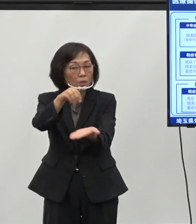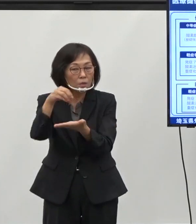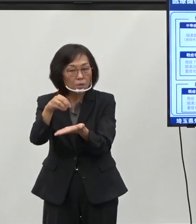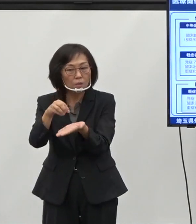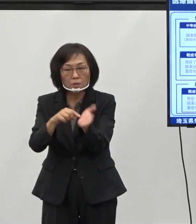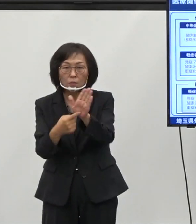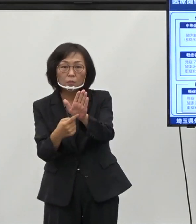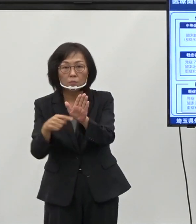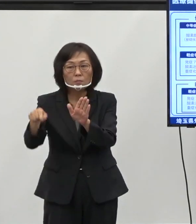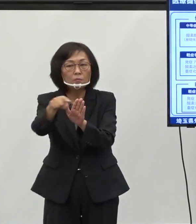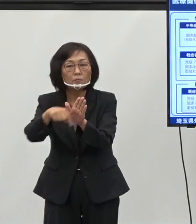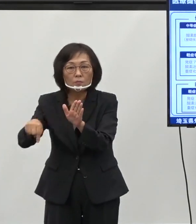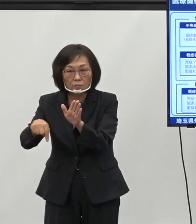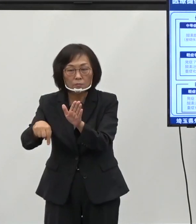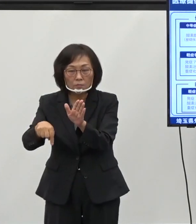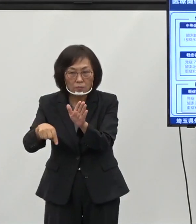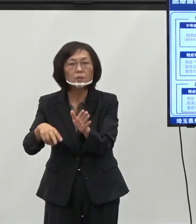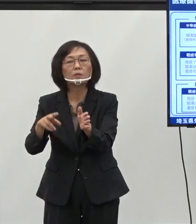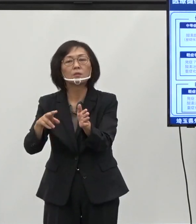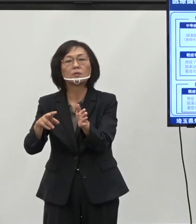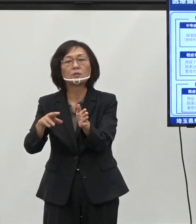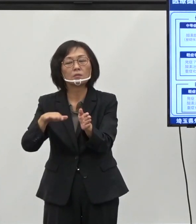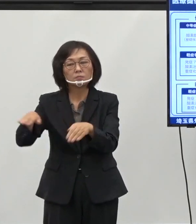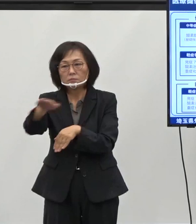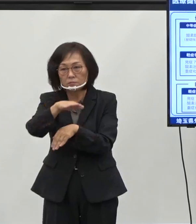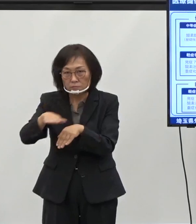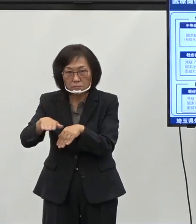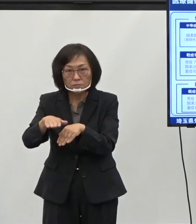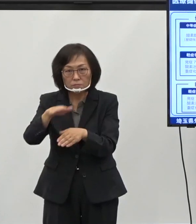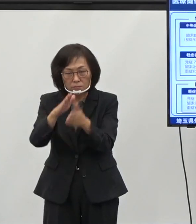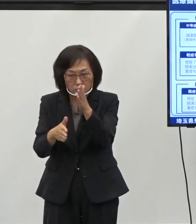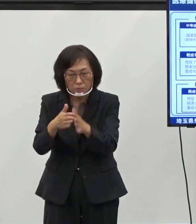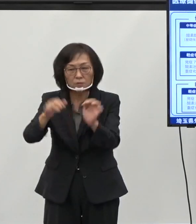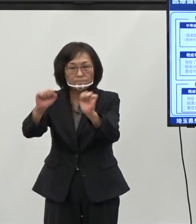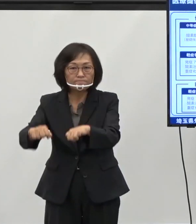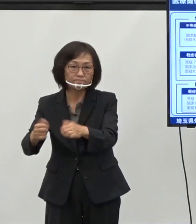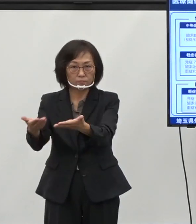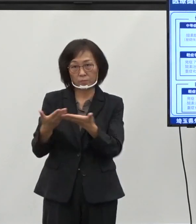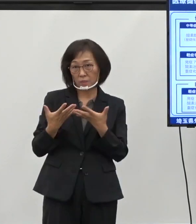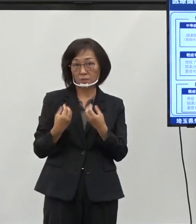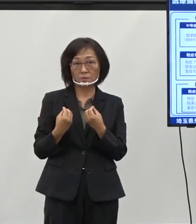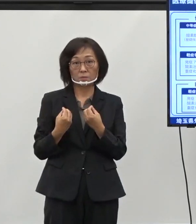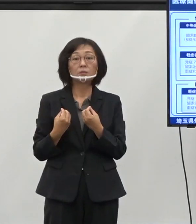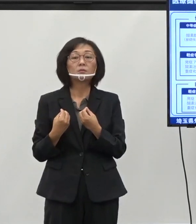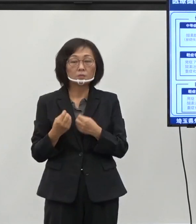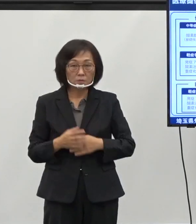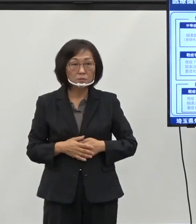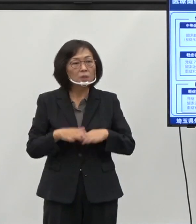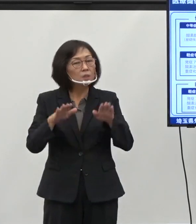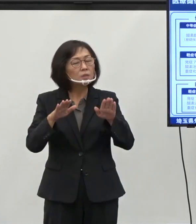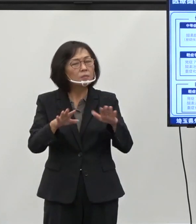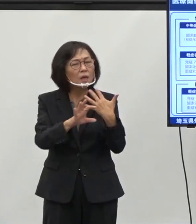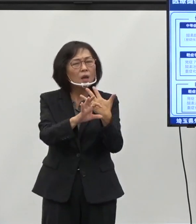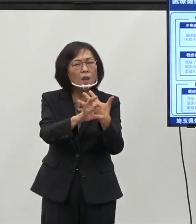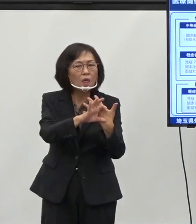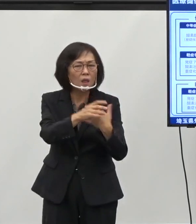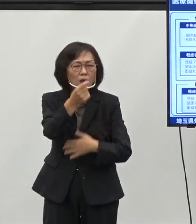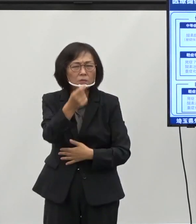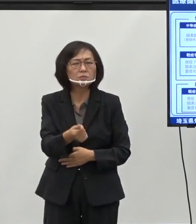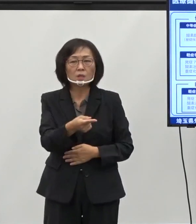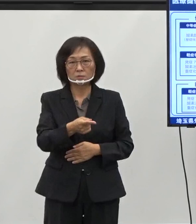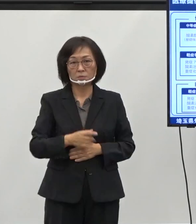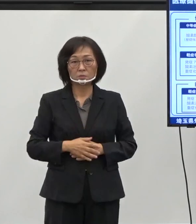ただいて、その上で先生方にもご納得をまた改めていただいたところでございますので、まだ症例が少ないので